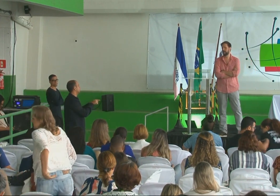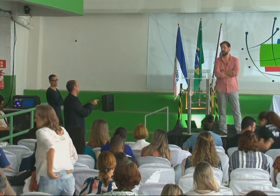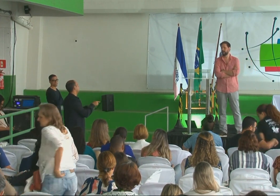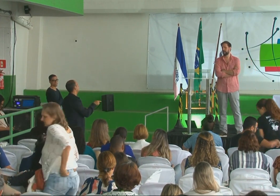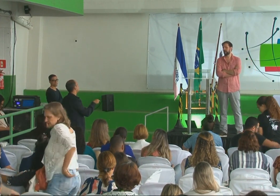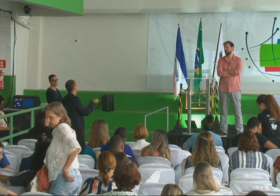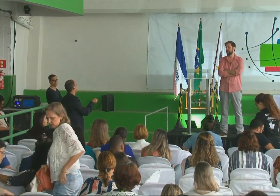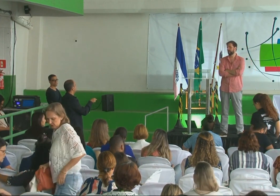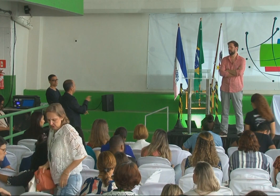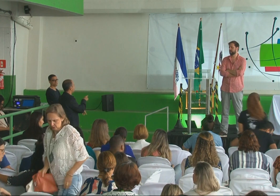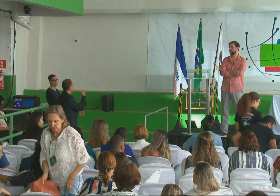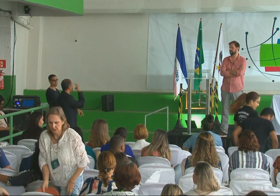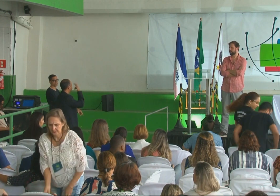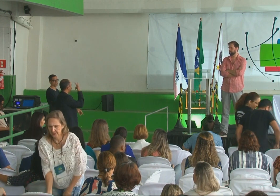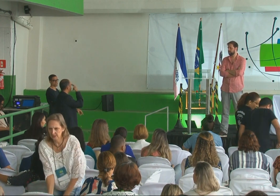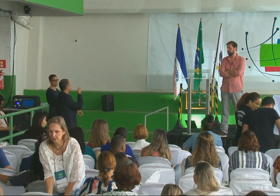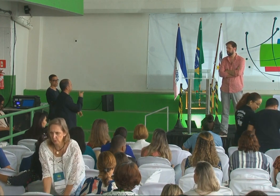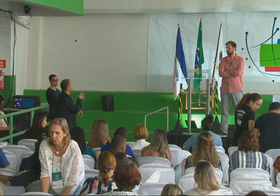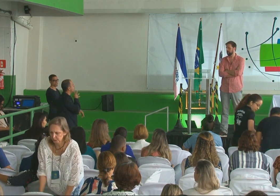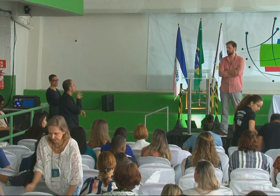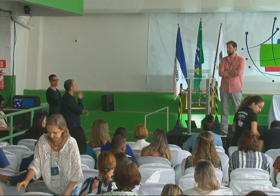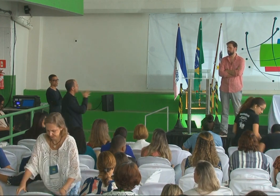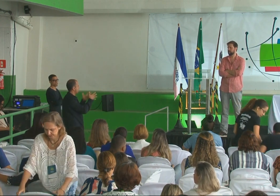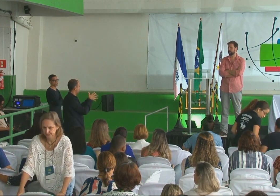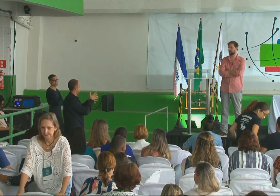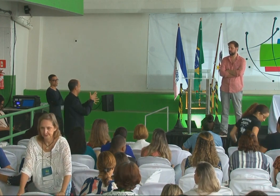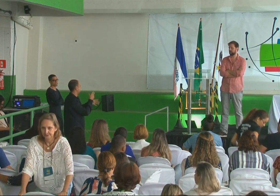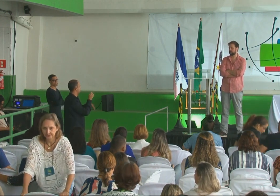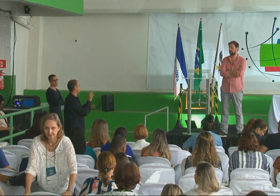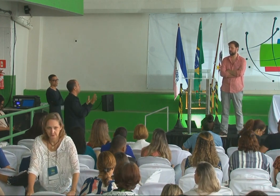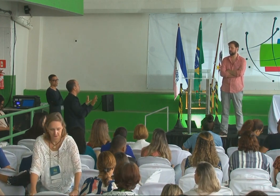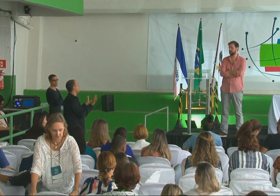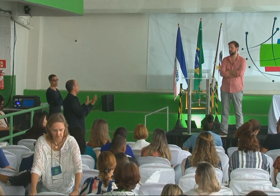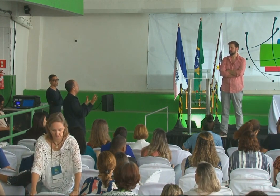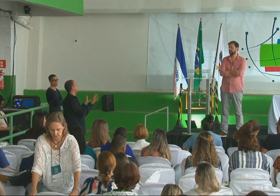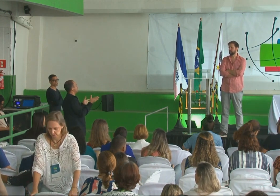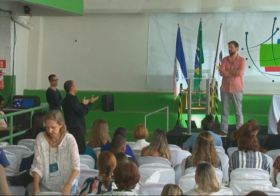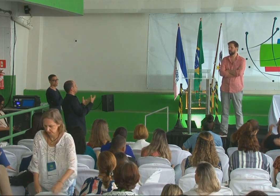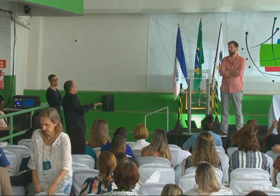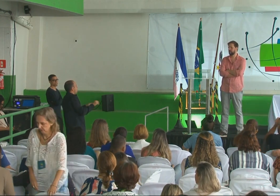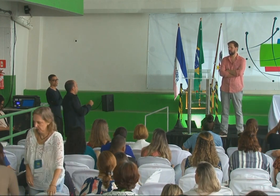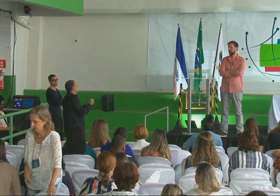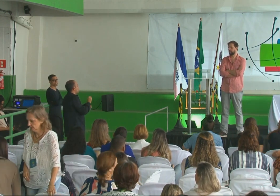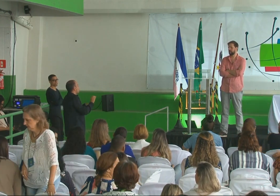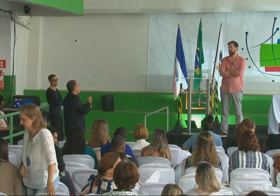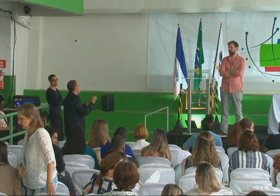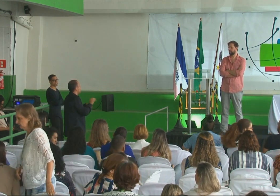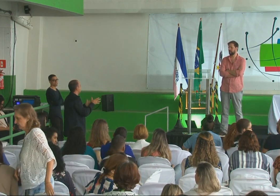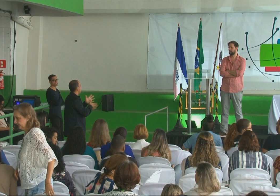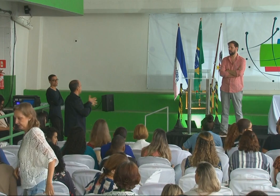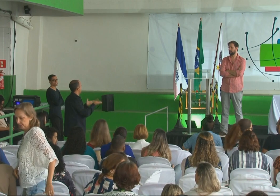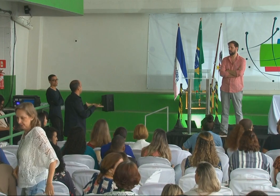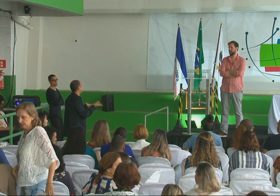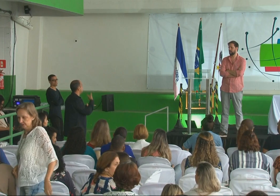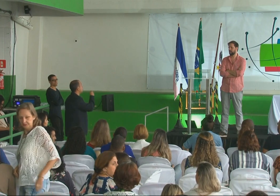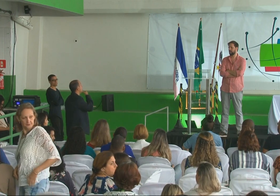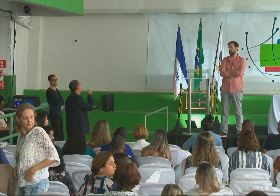profissionais que trabalham na área e conhecem a língua de sinais, mas, às vezes, muitas vezes, não